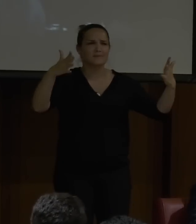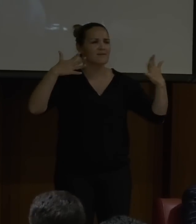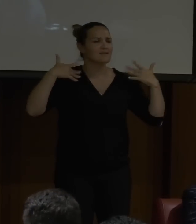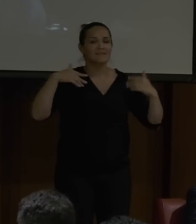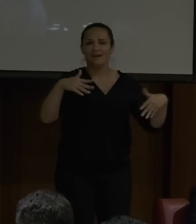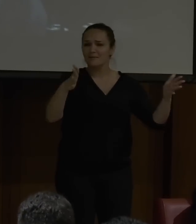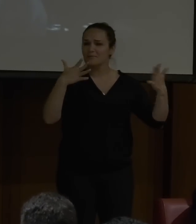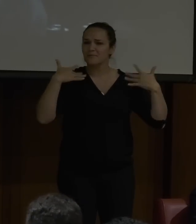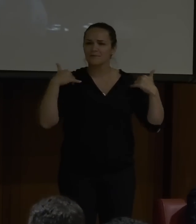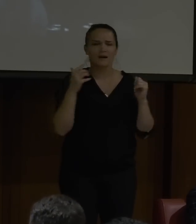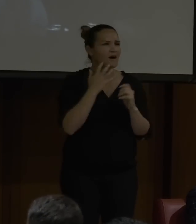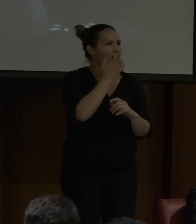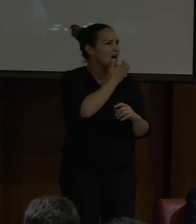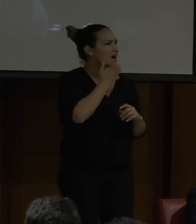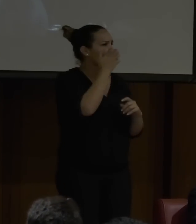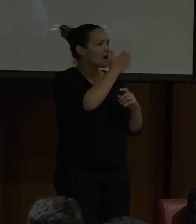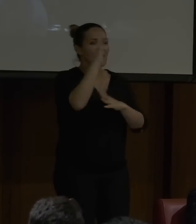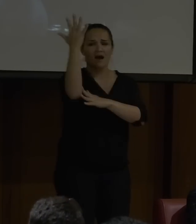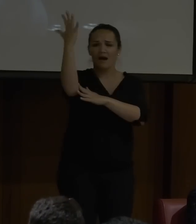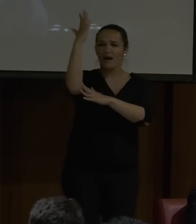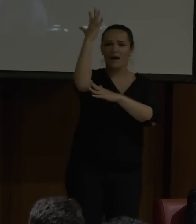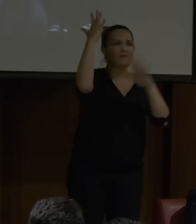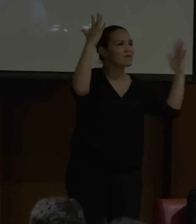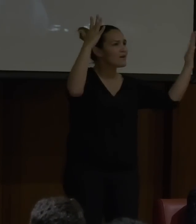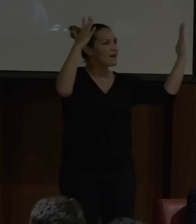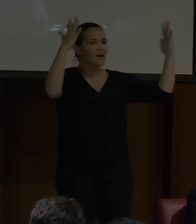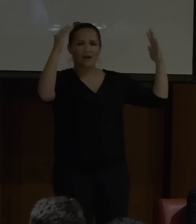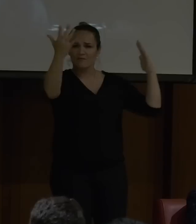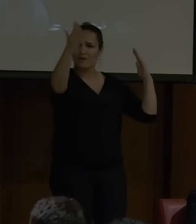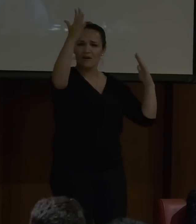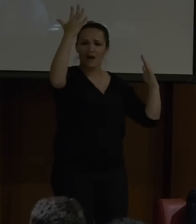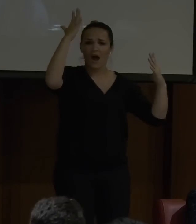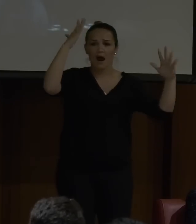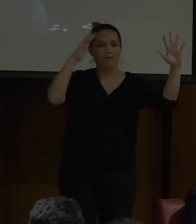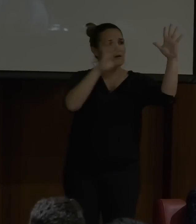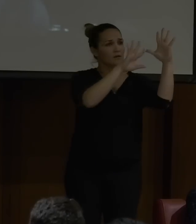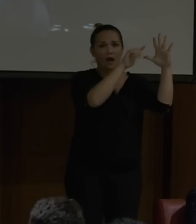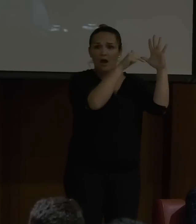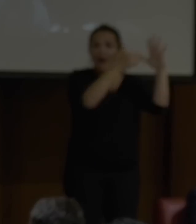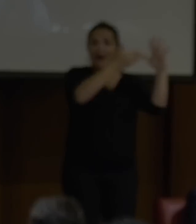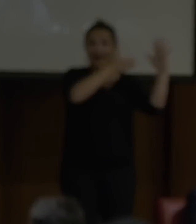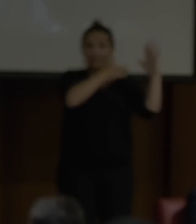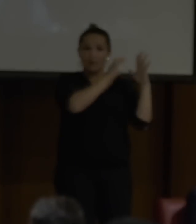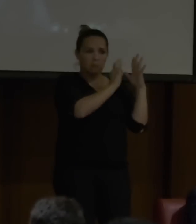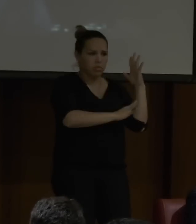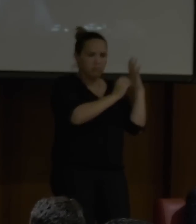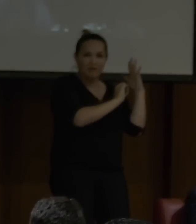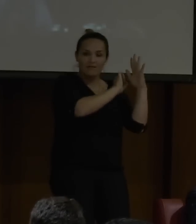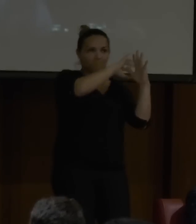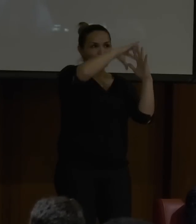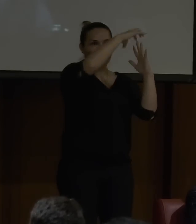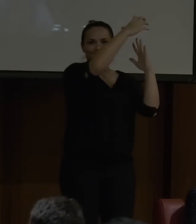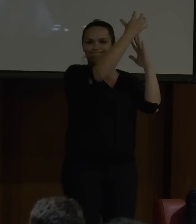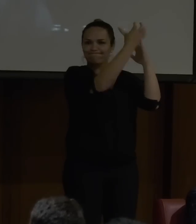luego vean los árboles llorando, viendo rodar sus vestidos, los que han tenido con